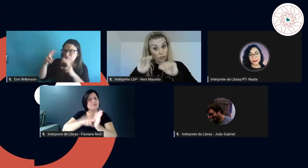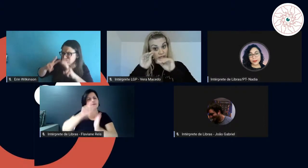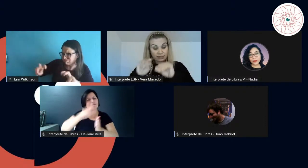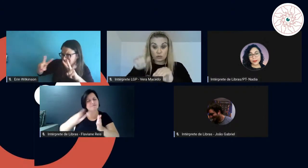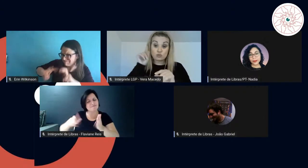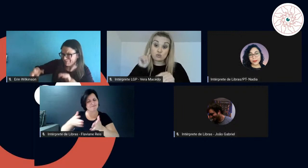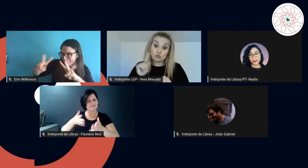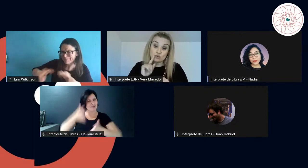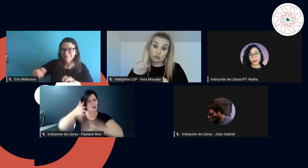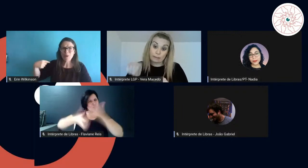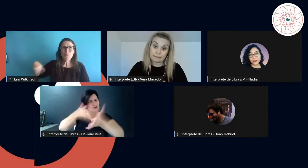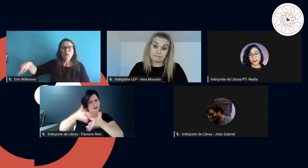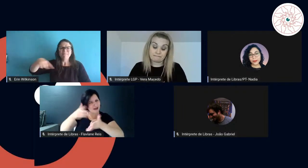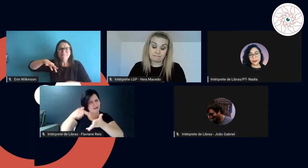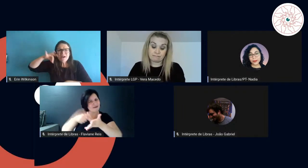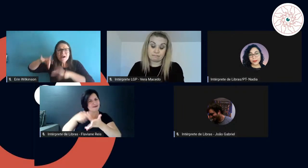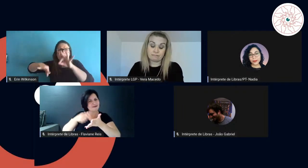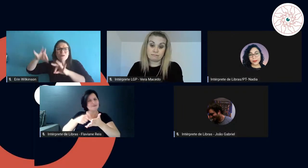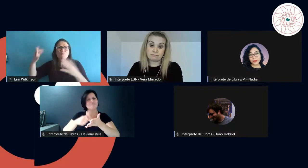de